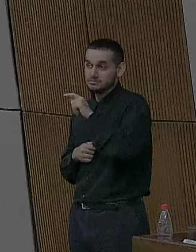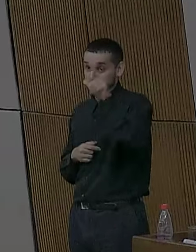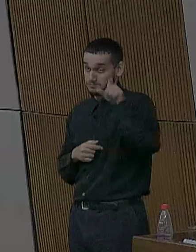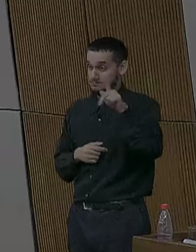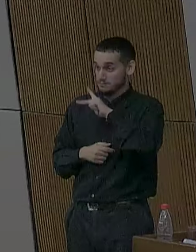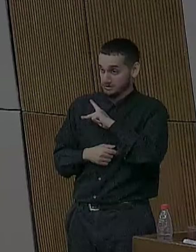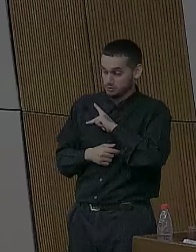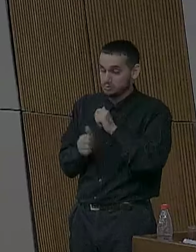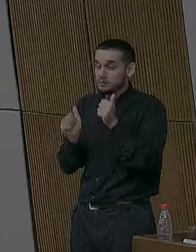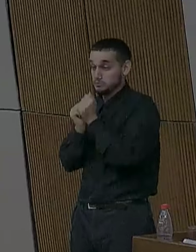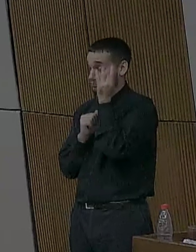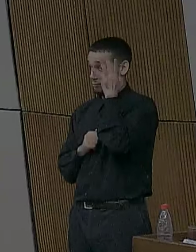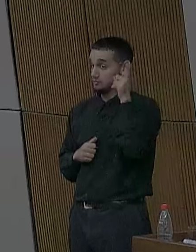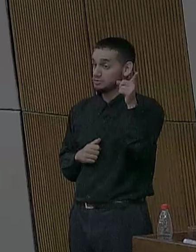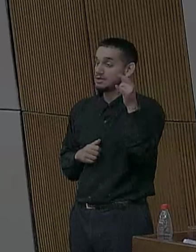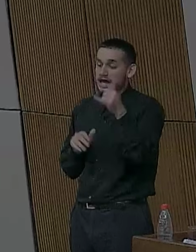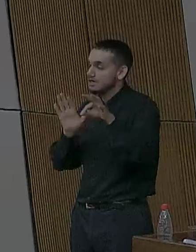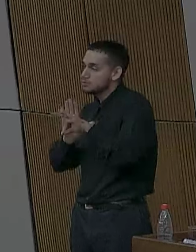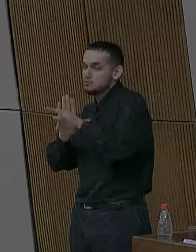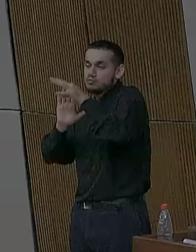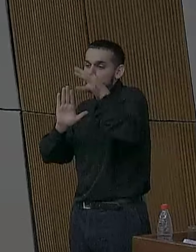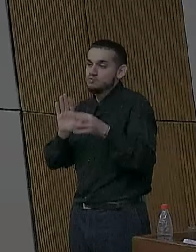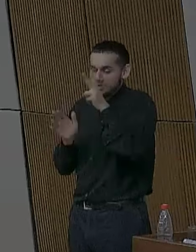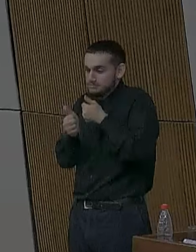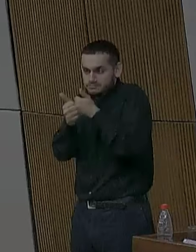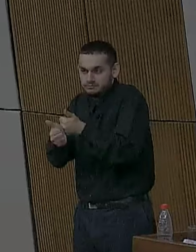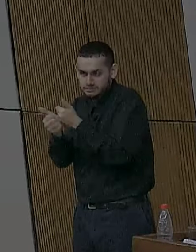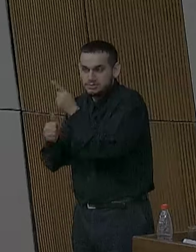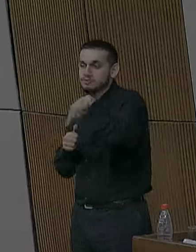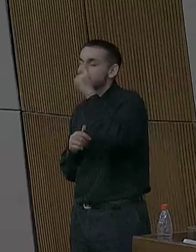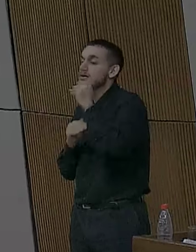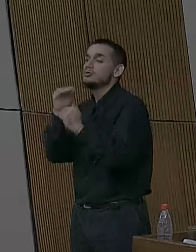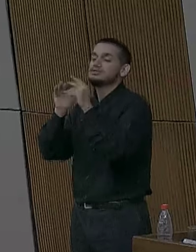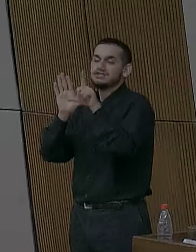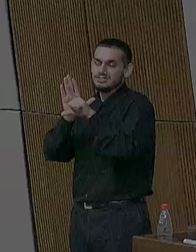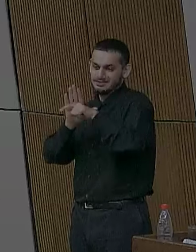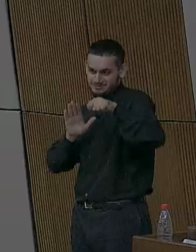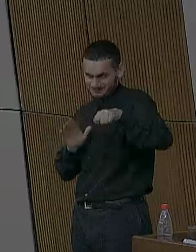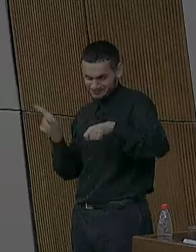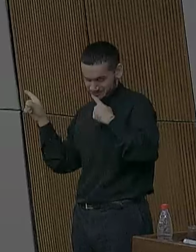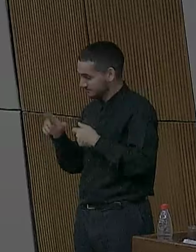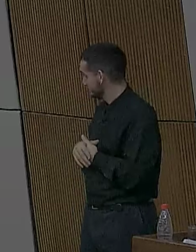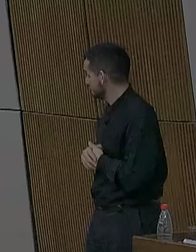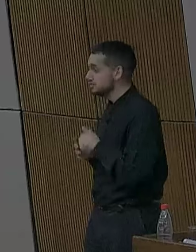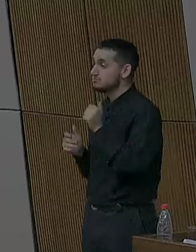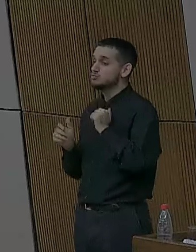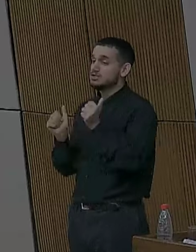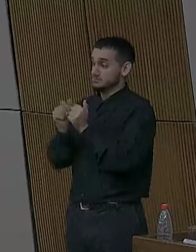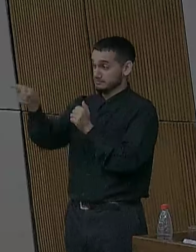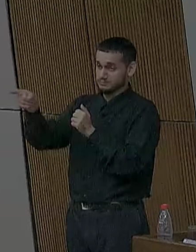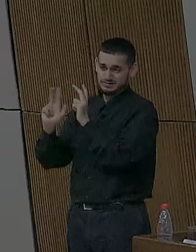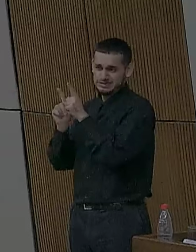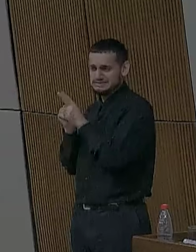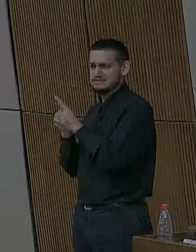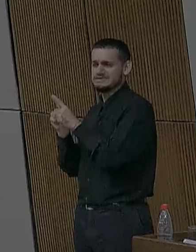persona y también como profesional cumple este rol de acompañar. El proceso legislativo es, hablábamos con María José, largo y a